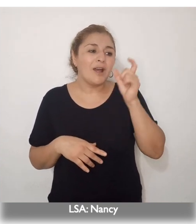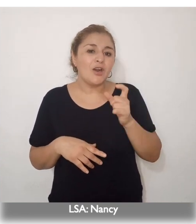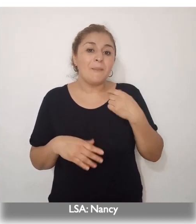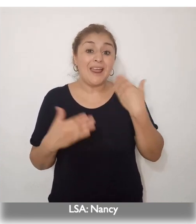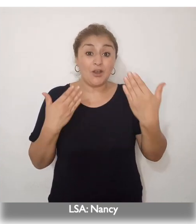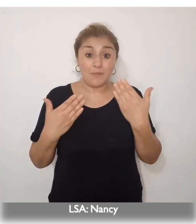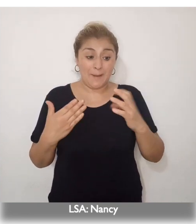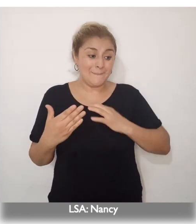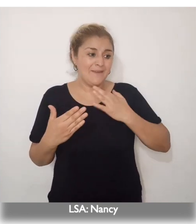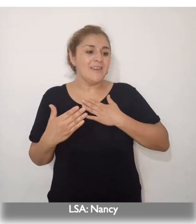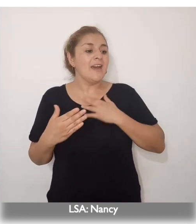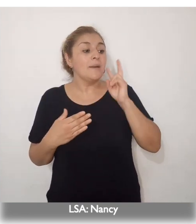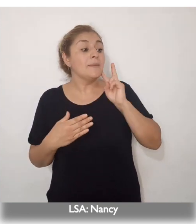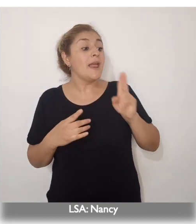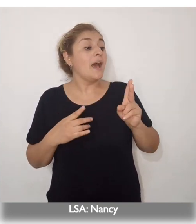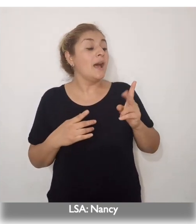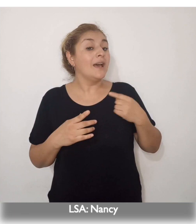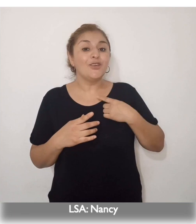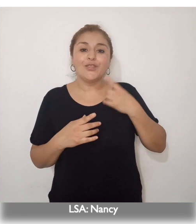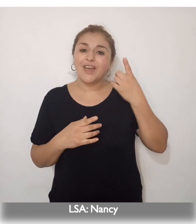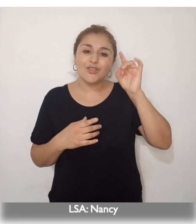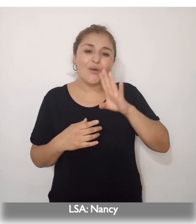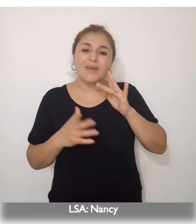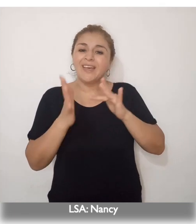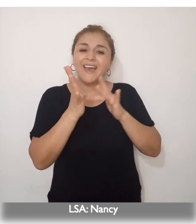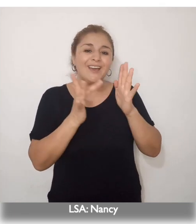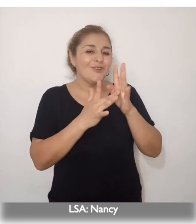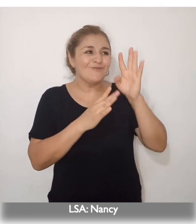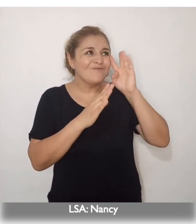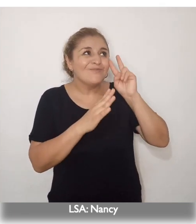Pablo dijo que nosotros debemos llegar a su estatura